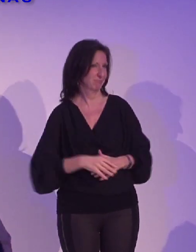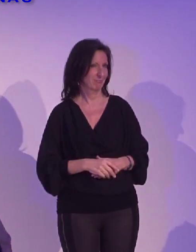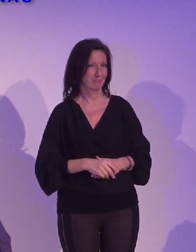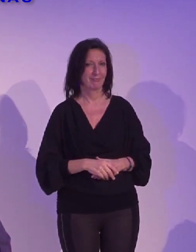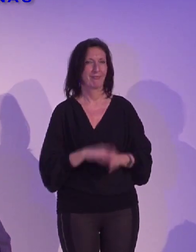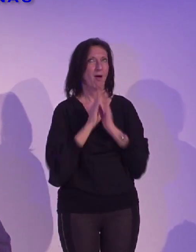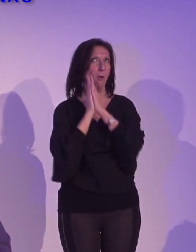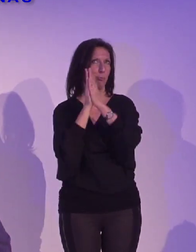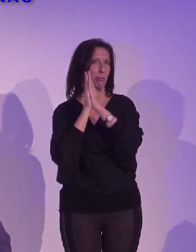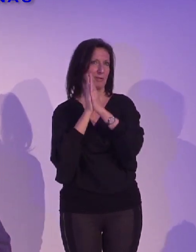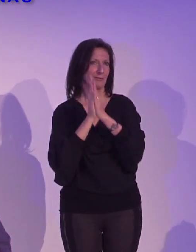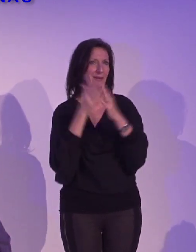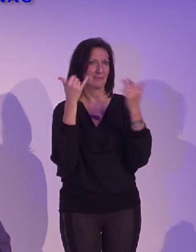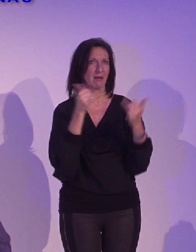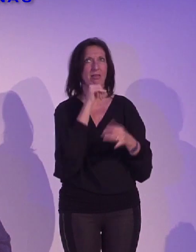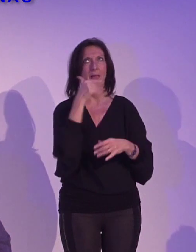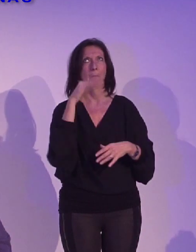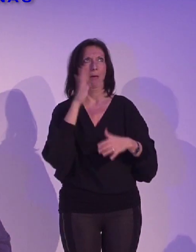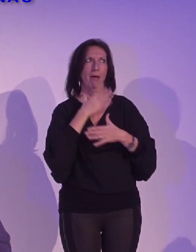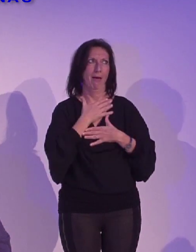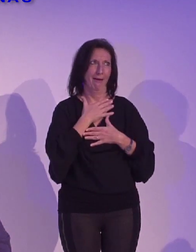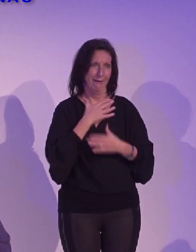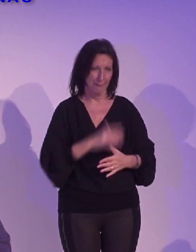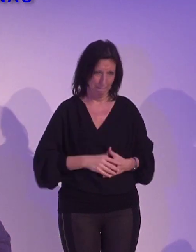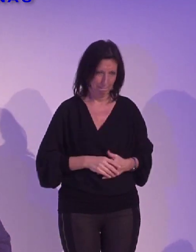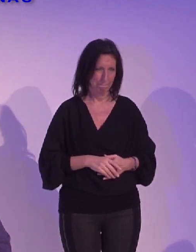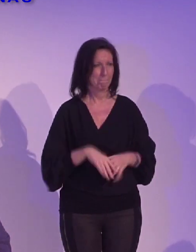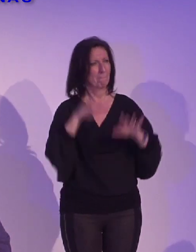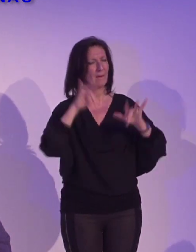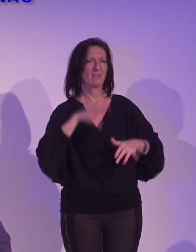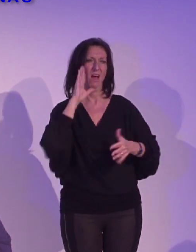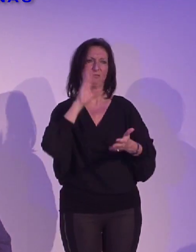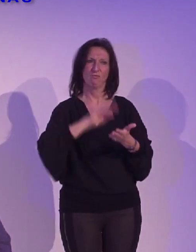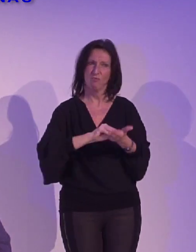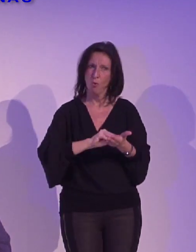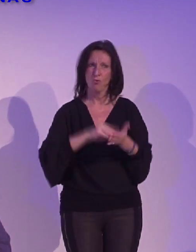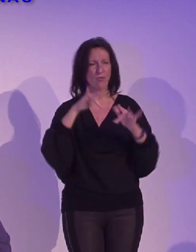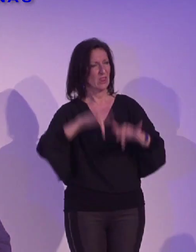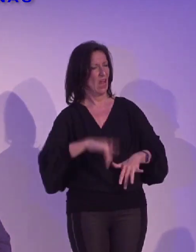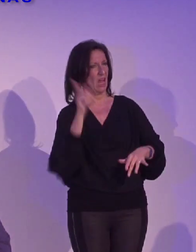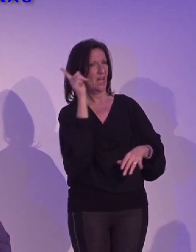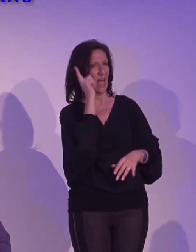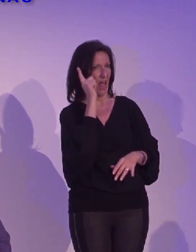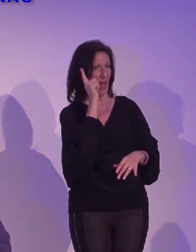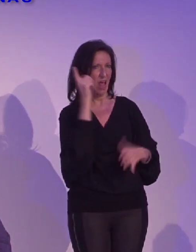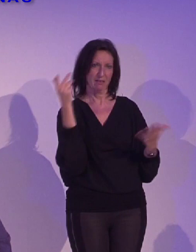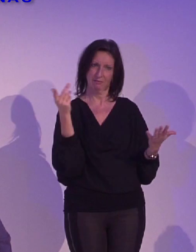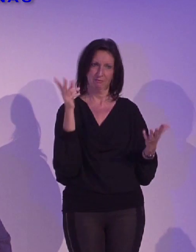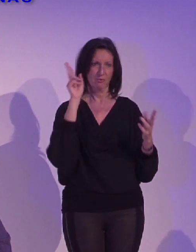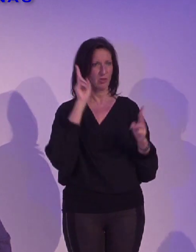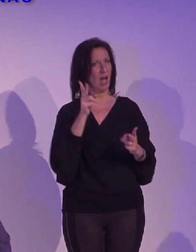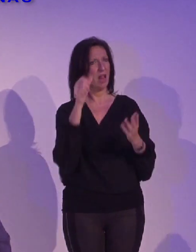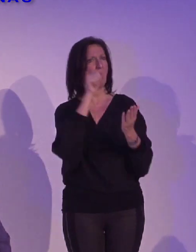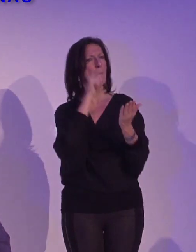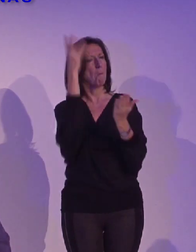Gott sei Dank ist es jetzt nicht mehr so. Ich habe eine Wohnung, ich habe auch ein Handy und ich kann Post empfangen,